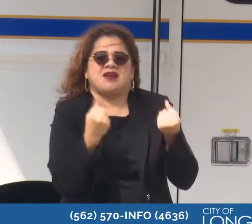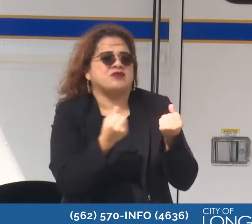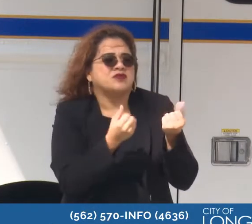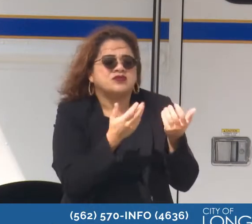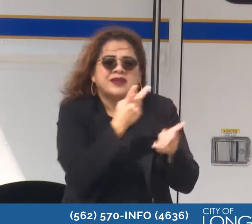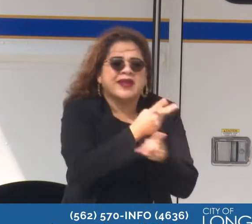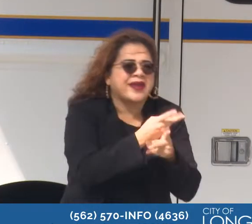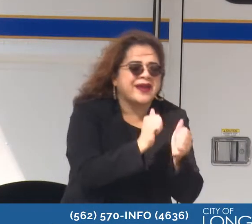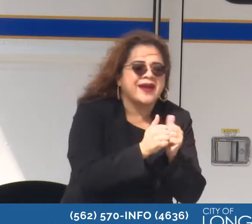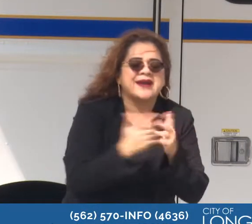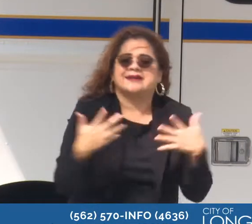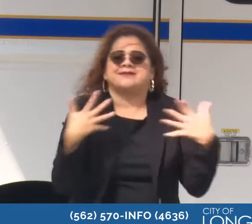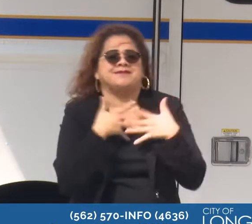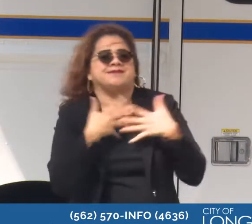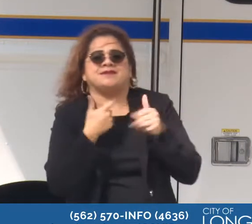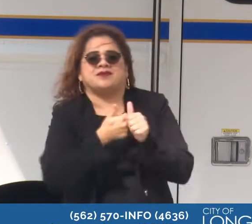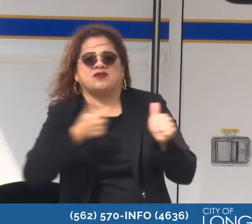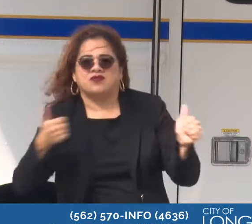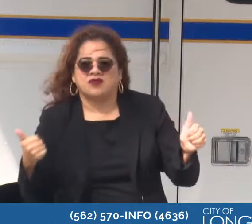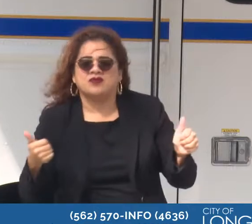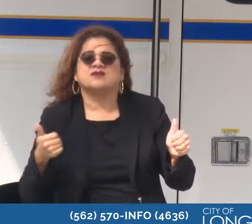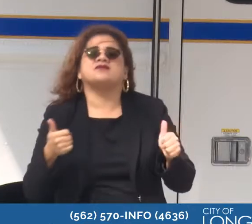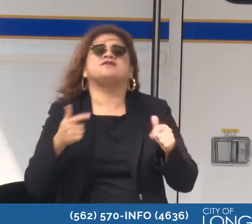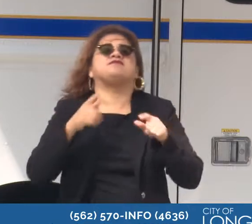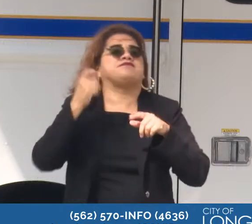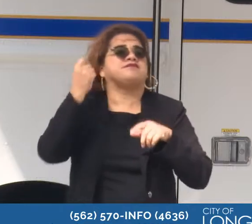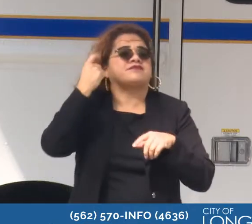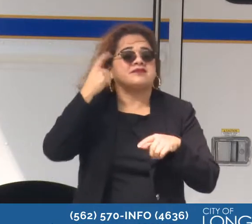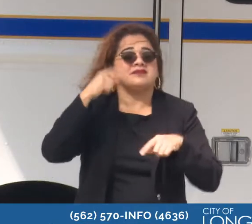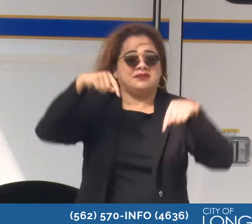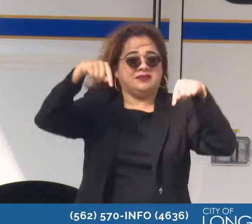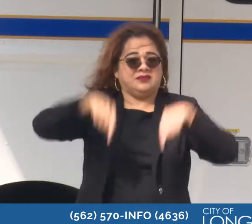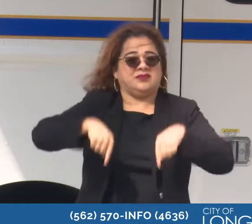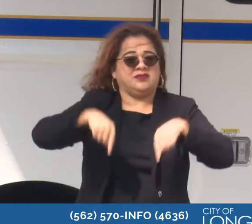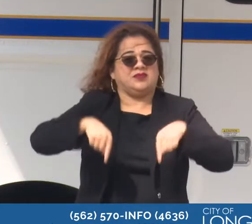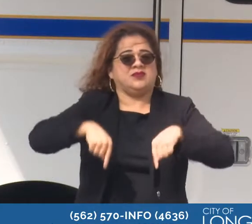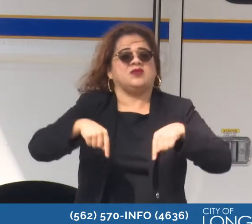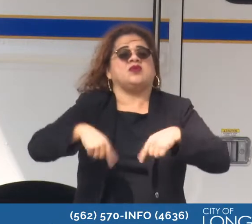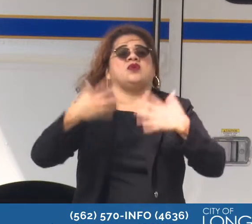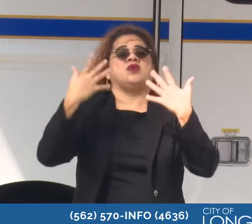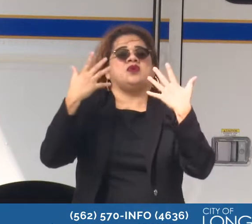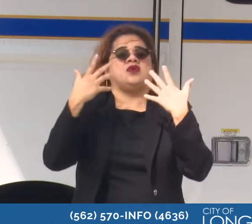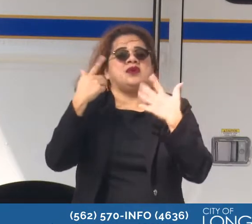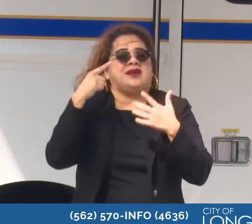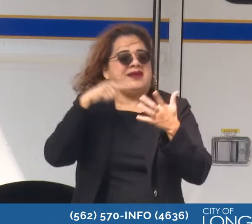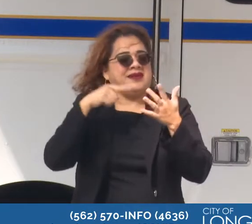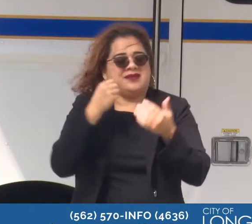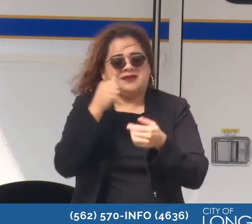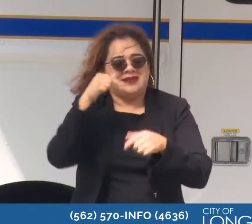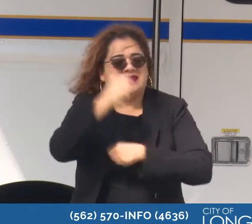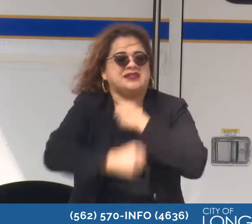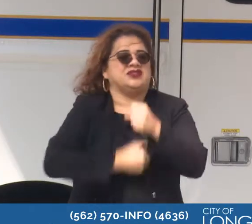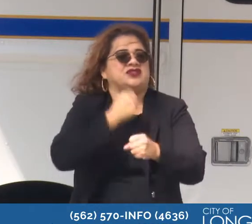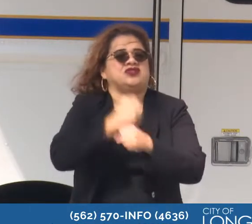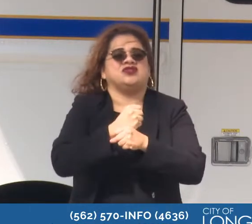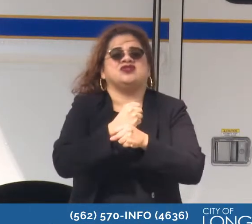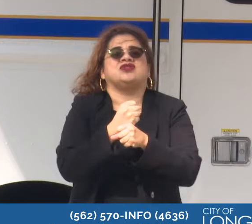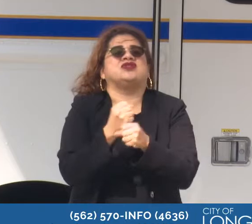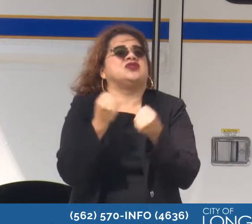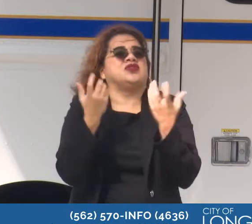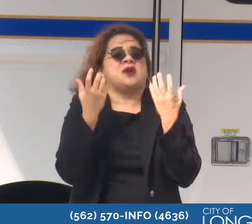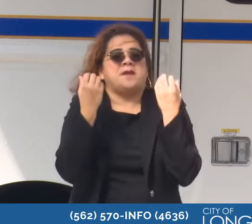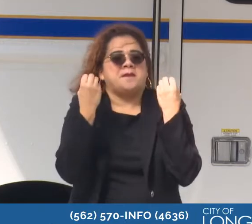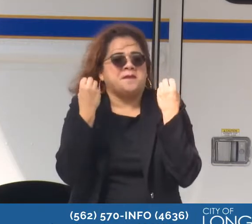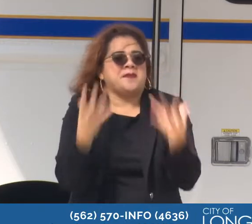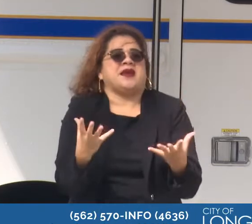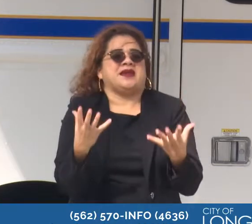undocumentada, algunas veces especialmente en este momento y en esos años, tienen miedo